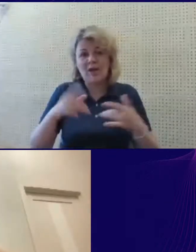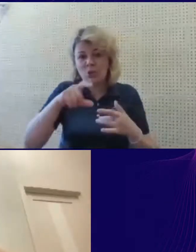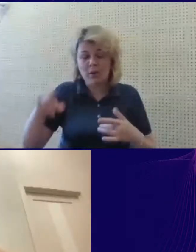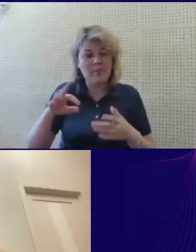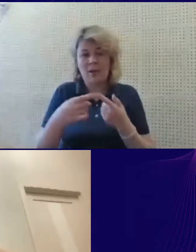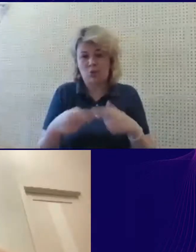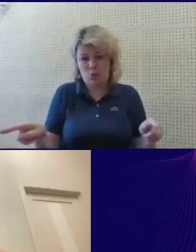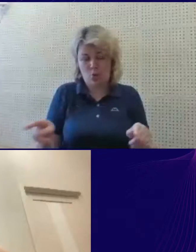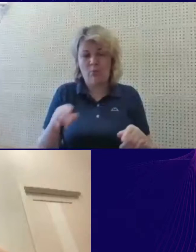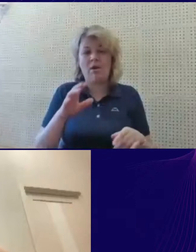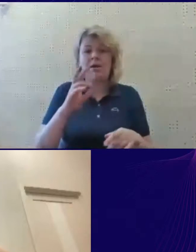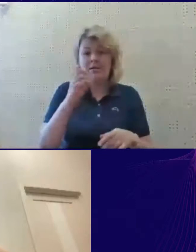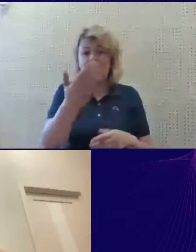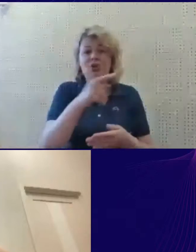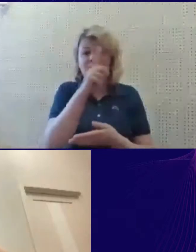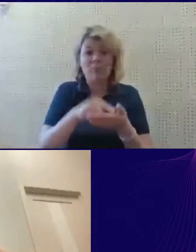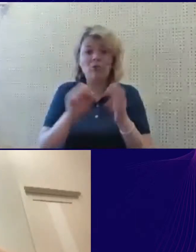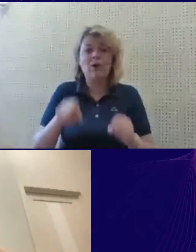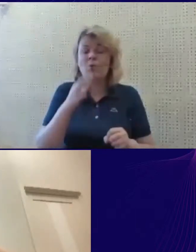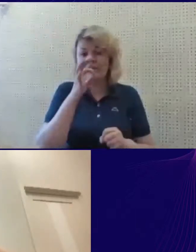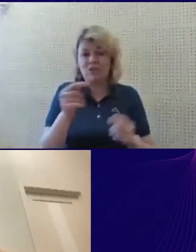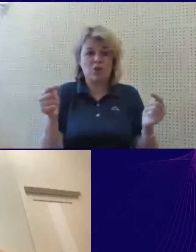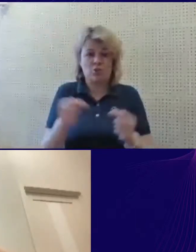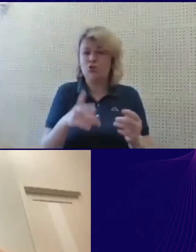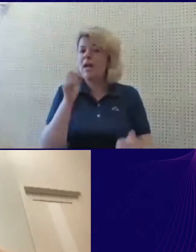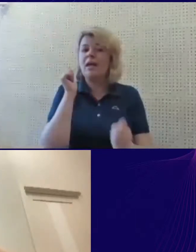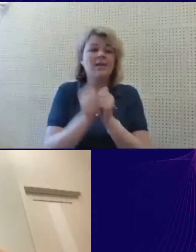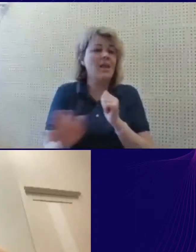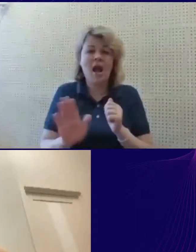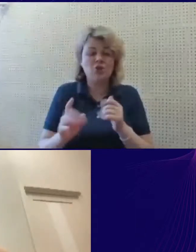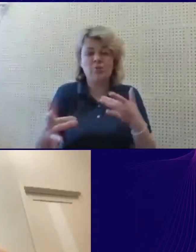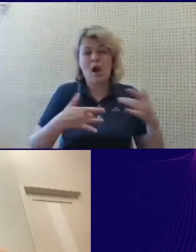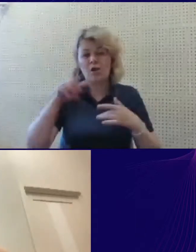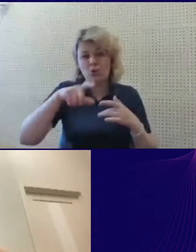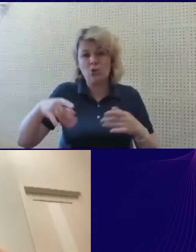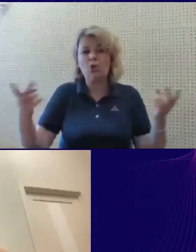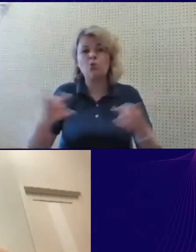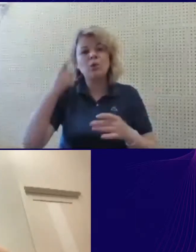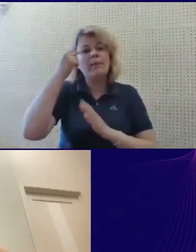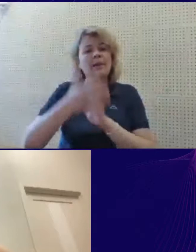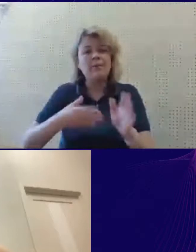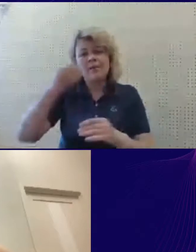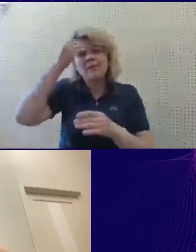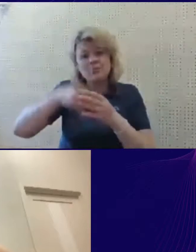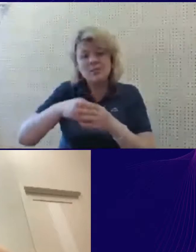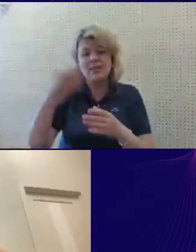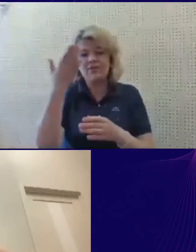на вопрос могу ответить точно. Не каждому актеру нужно понимать смысл фильма в